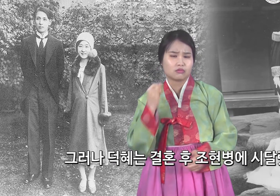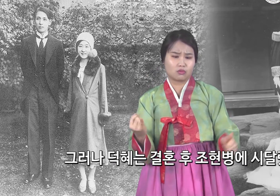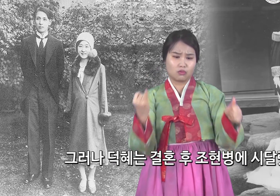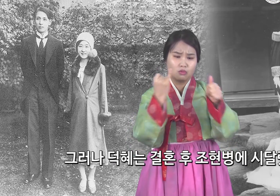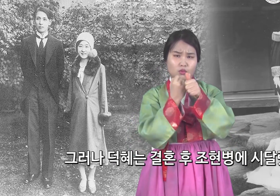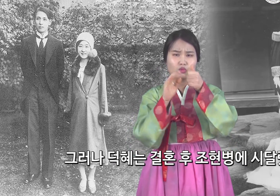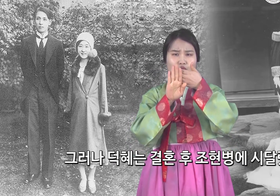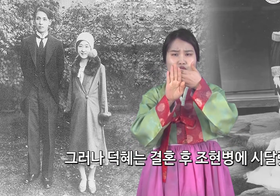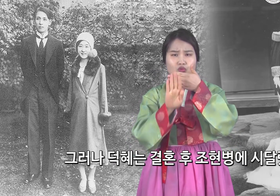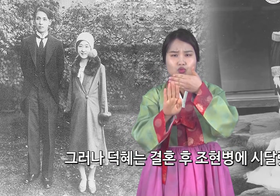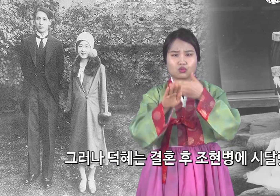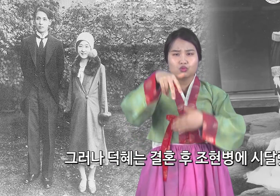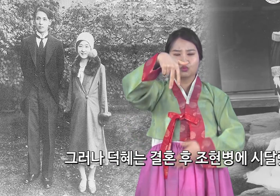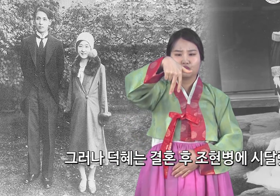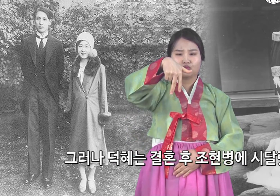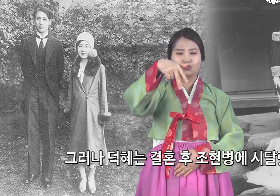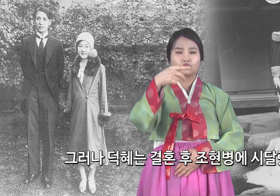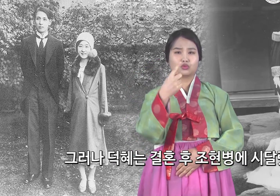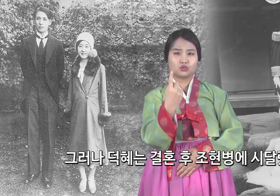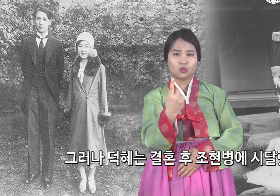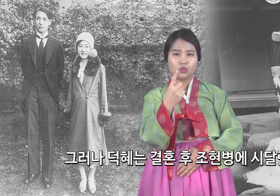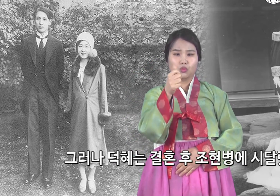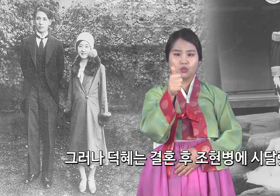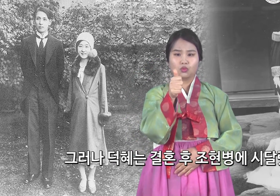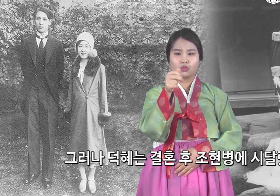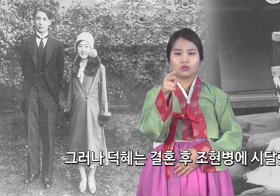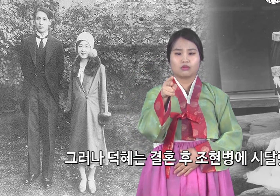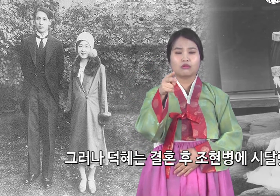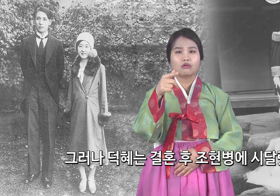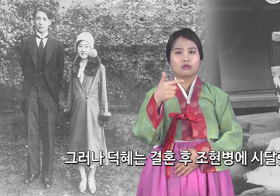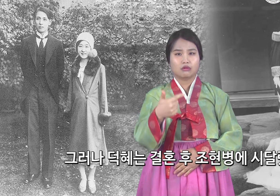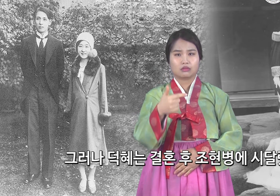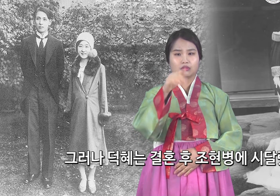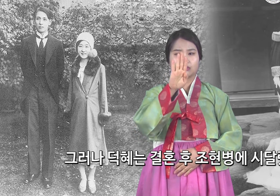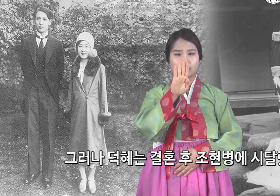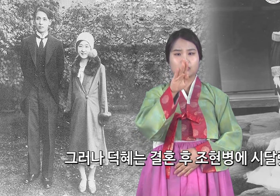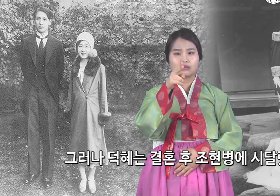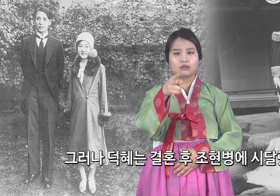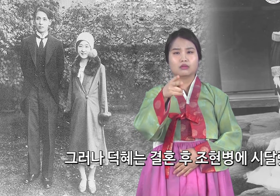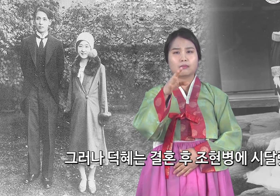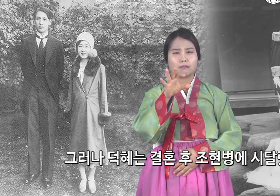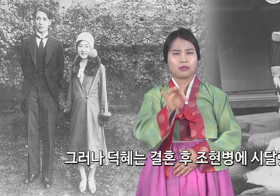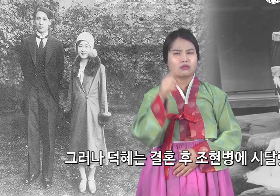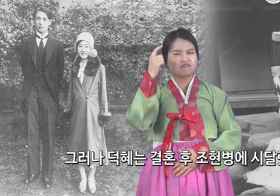그러나 덕혜는 결혼 후 조현병에 시달렸다.